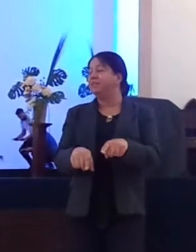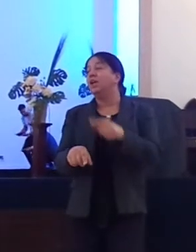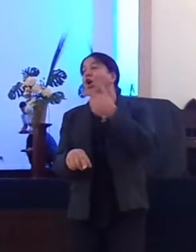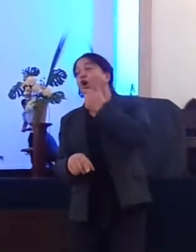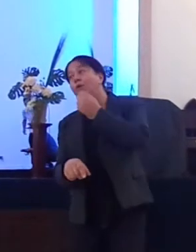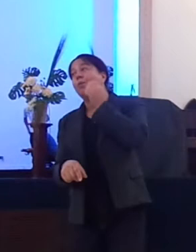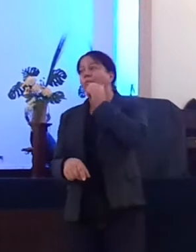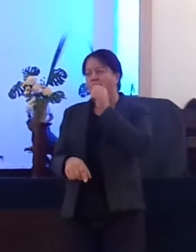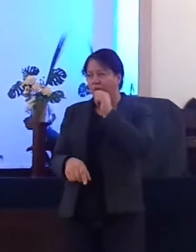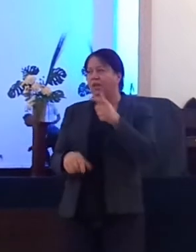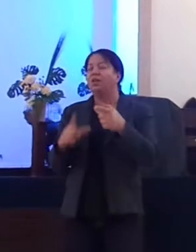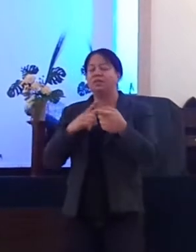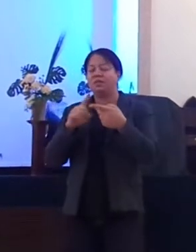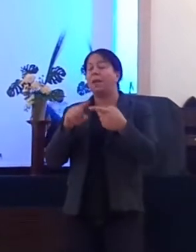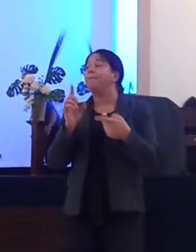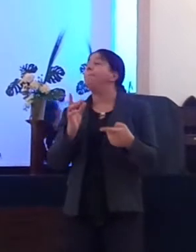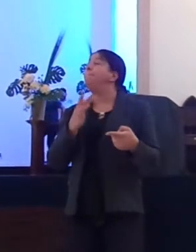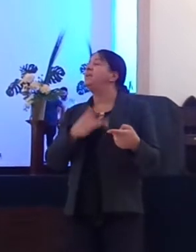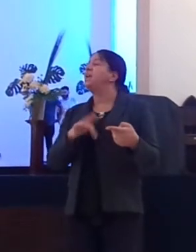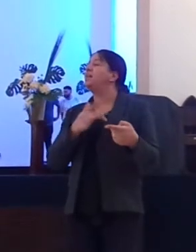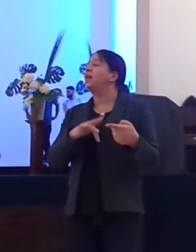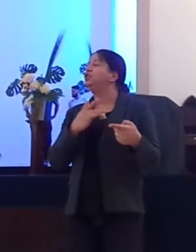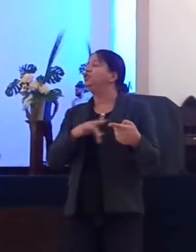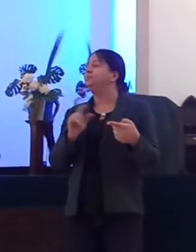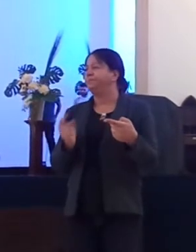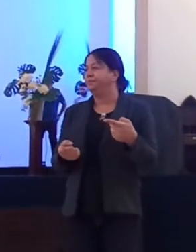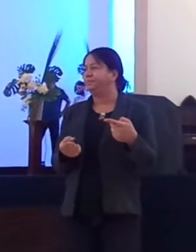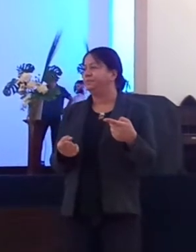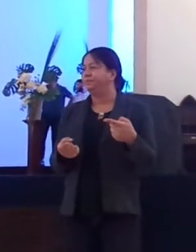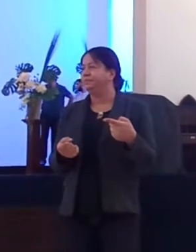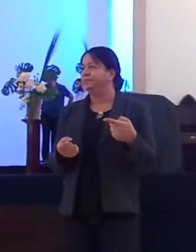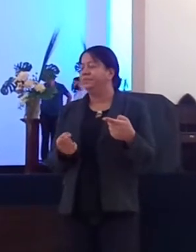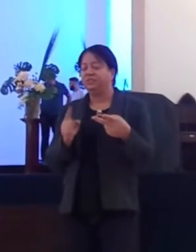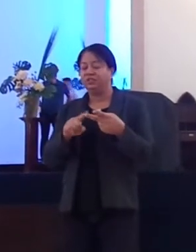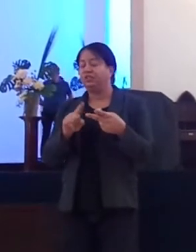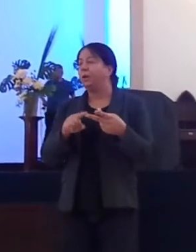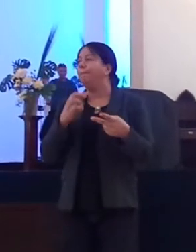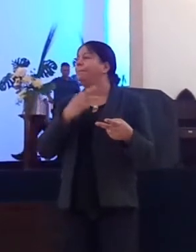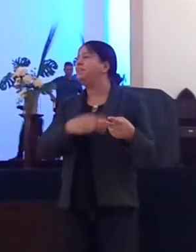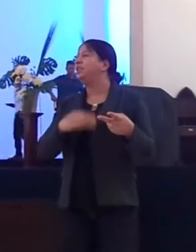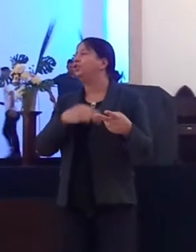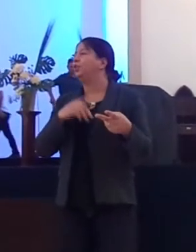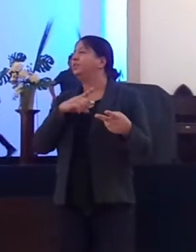tem atos de piedade, atos de misericórdia.